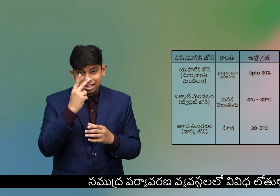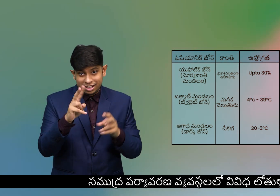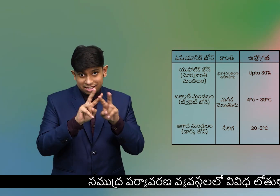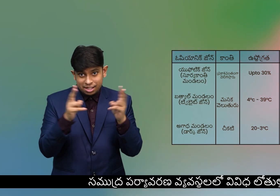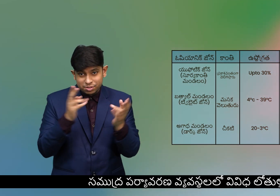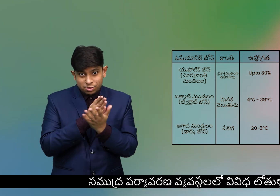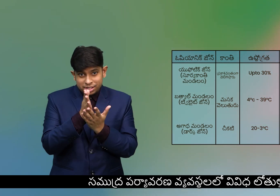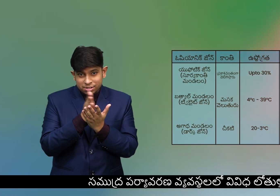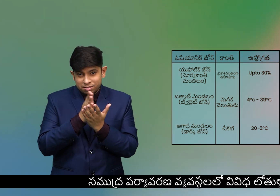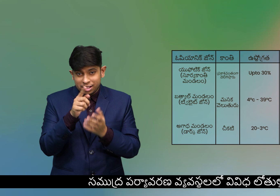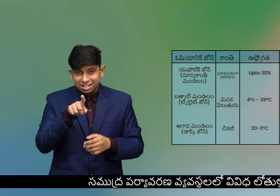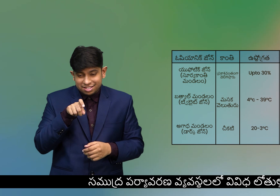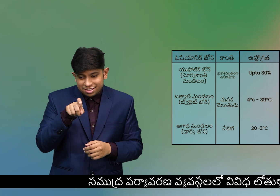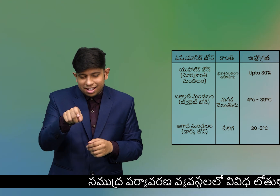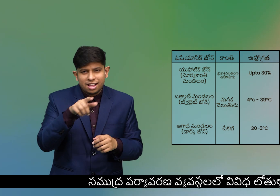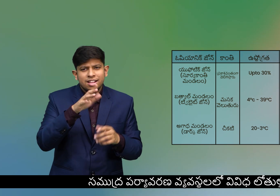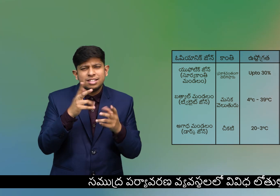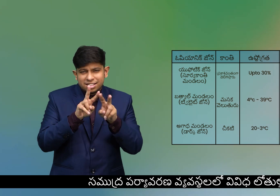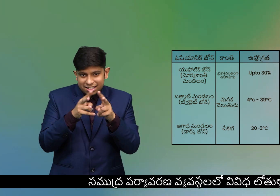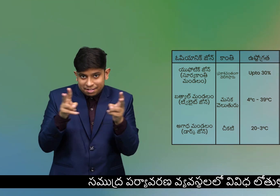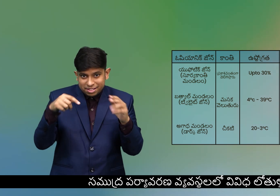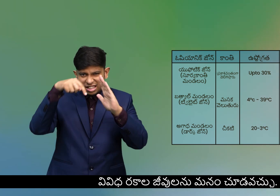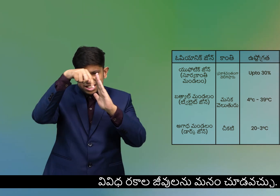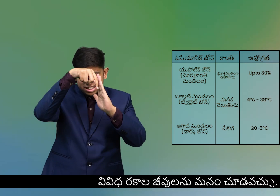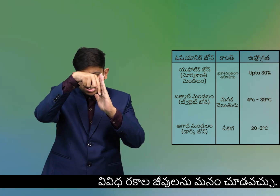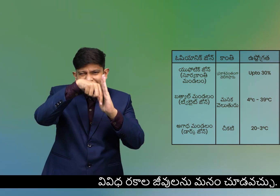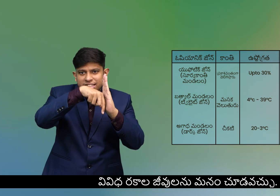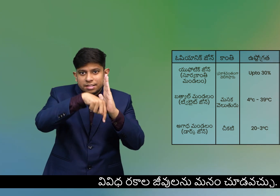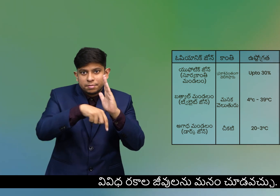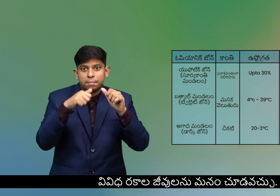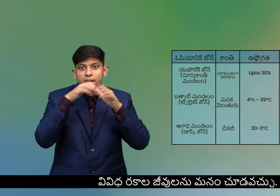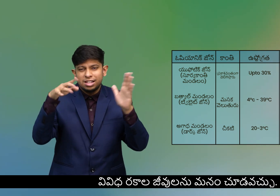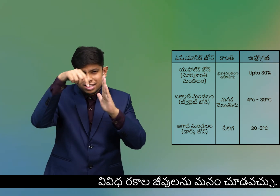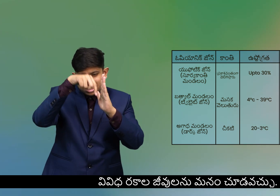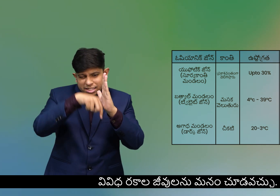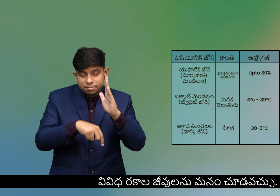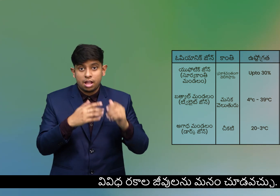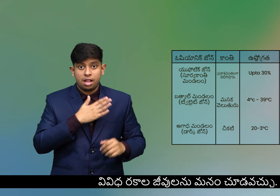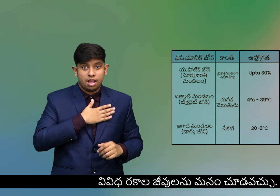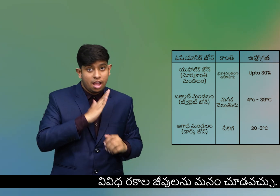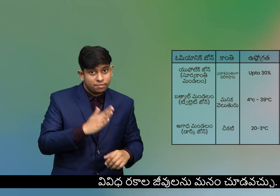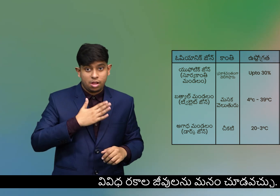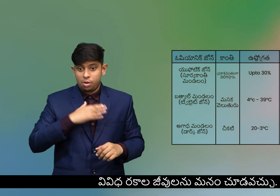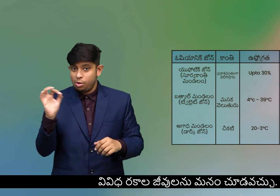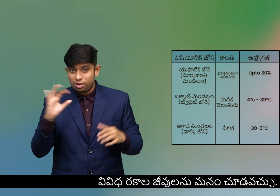సముద్ర పర్యావరణ వ్యవస్థలలో వివిధ లోతుల్లో వివిధ రకాల జీవులను మనం చూడవచ్చు.